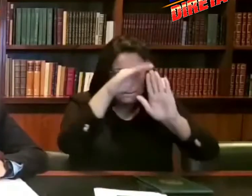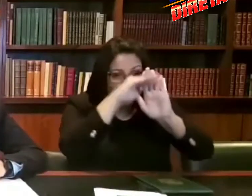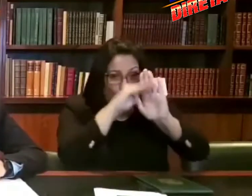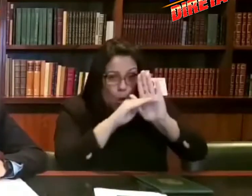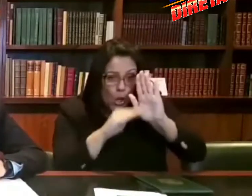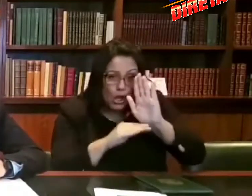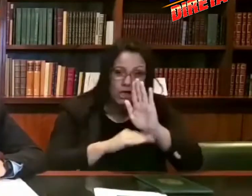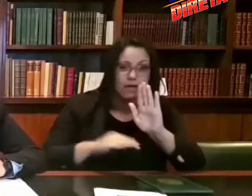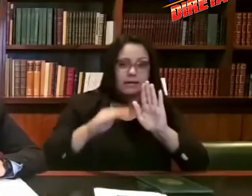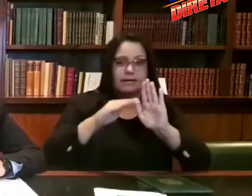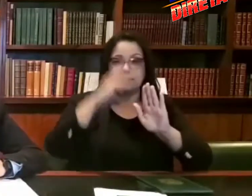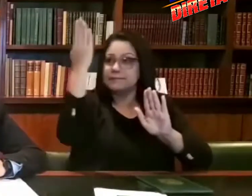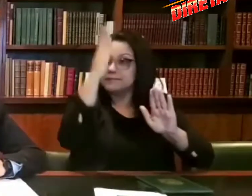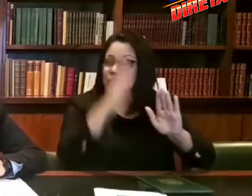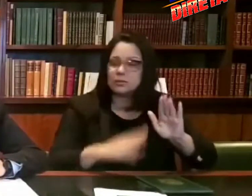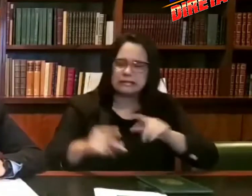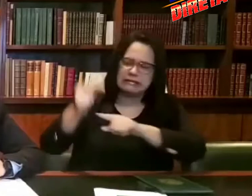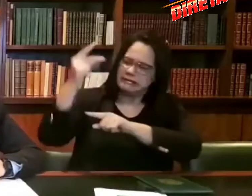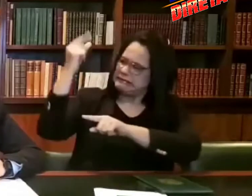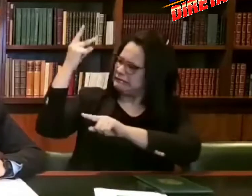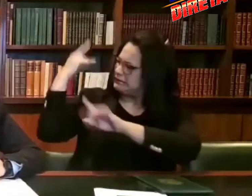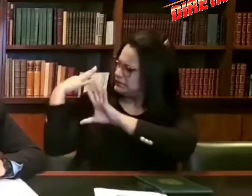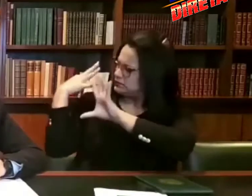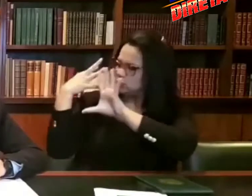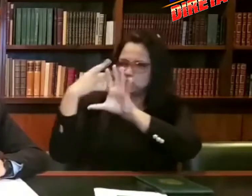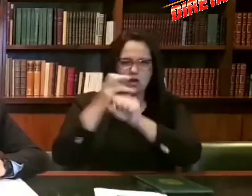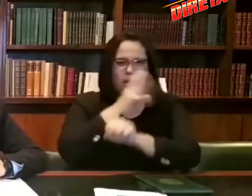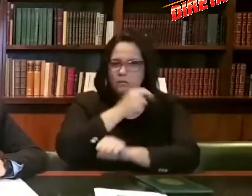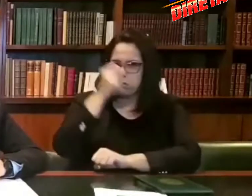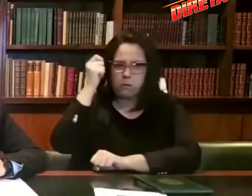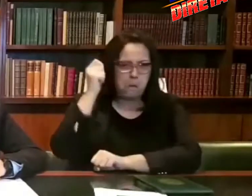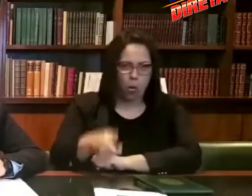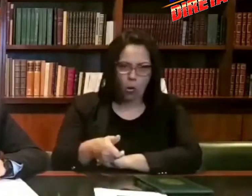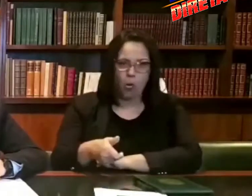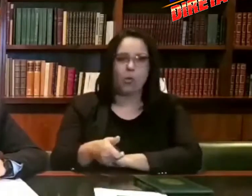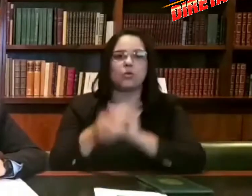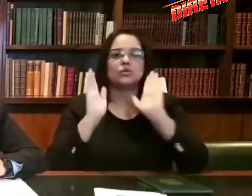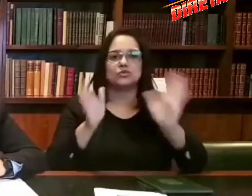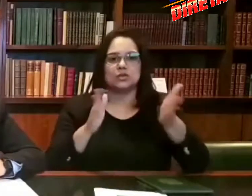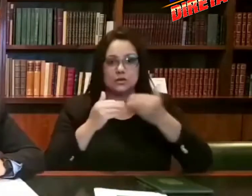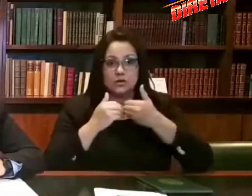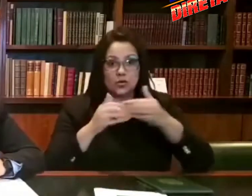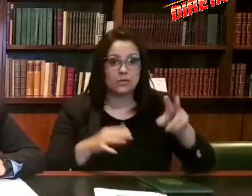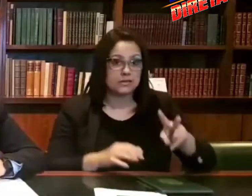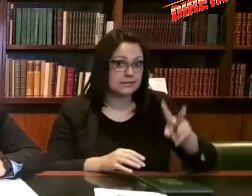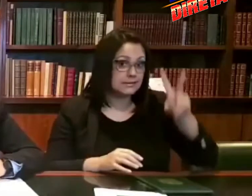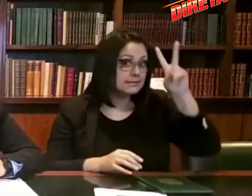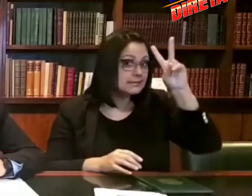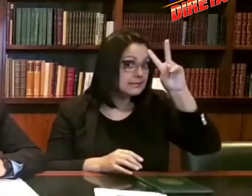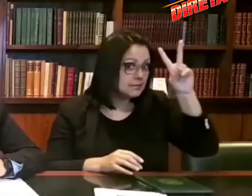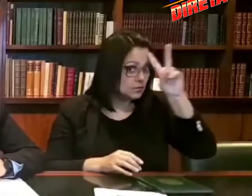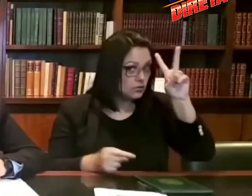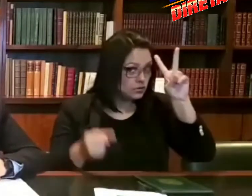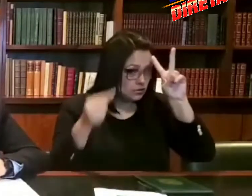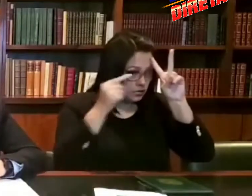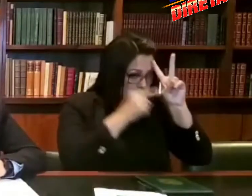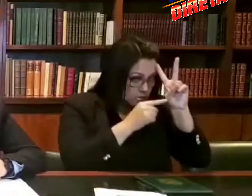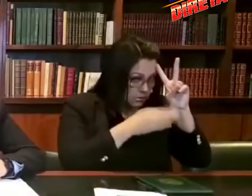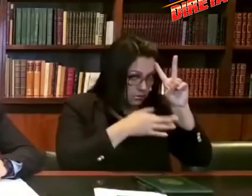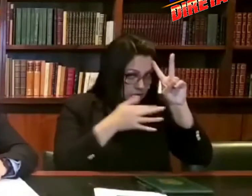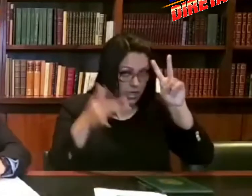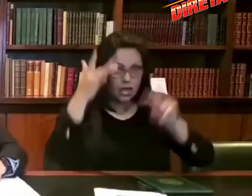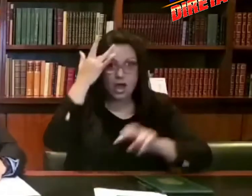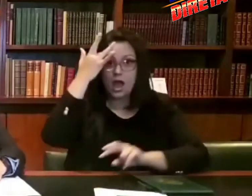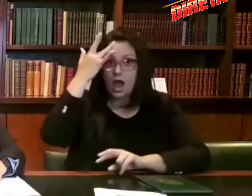se tem notícia de todos os tempos, numa velocidade muito grande. Então, nós começamos na segunda-feira, amanhã,